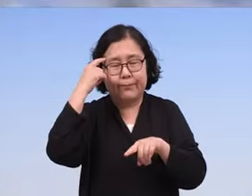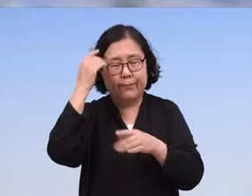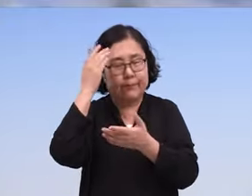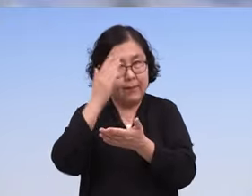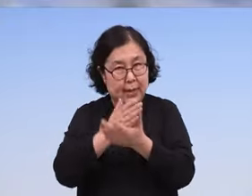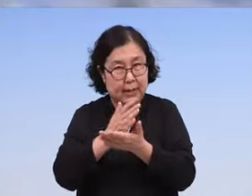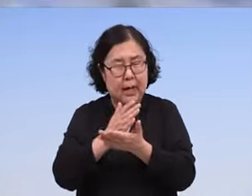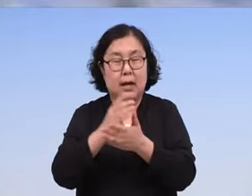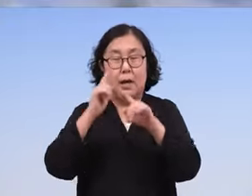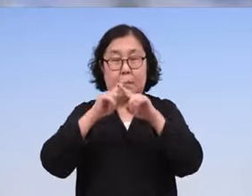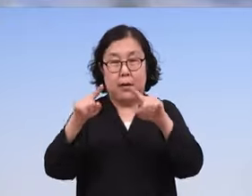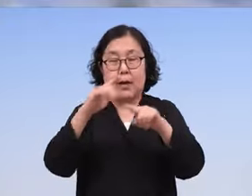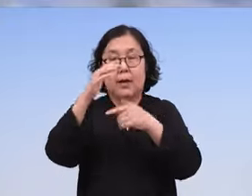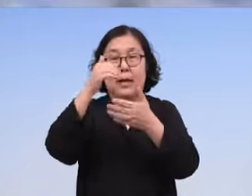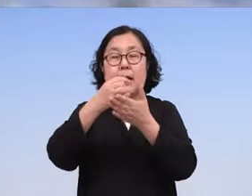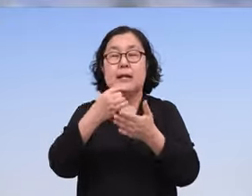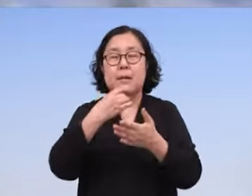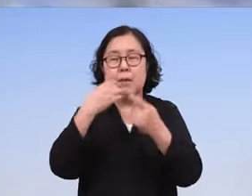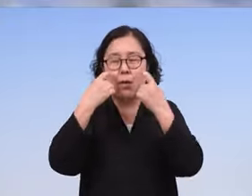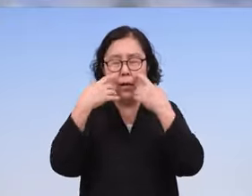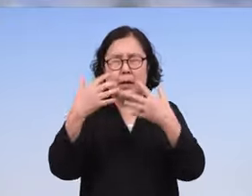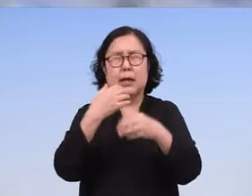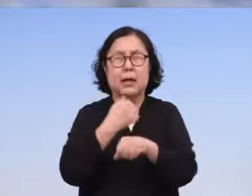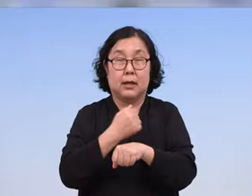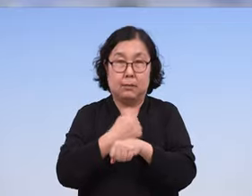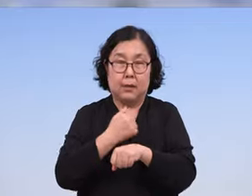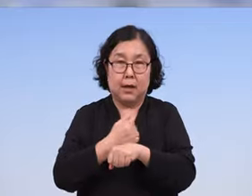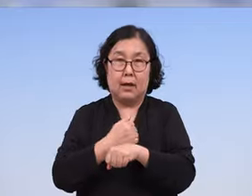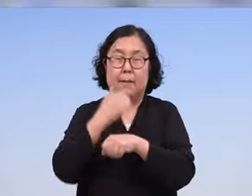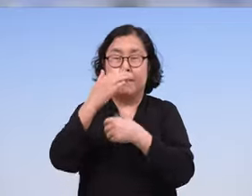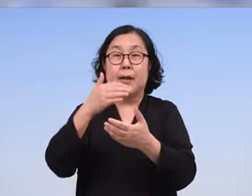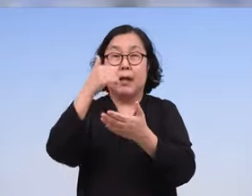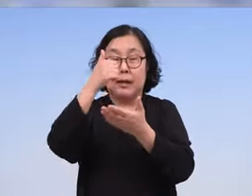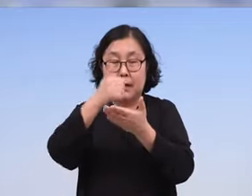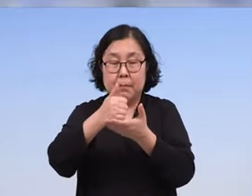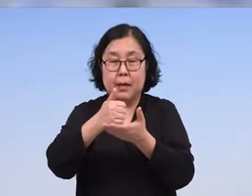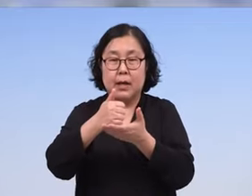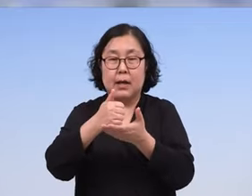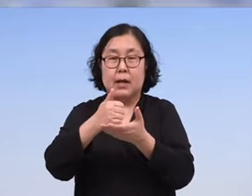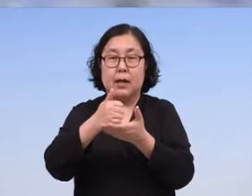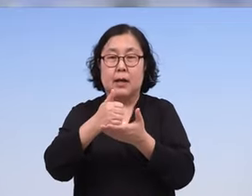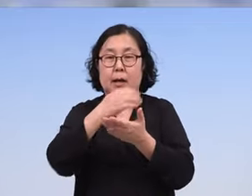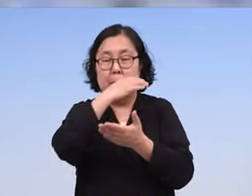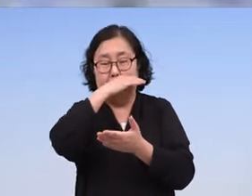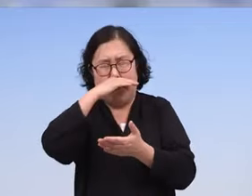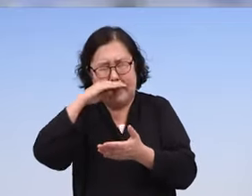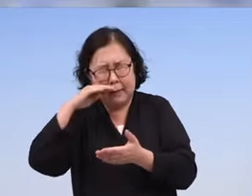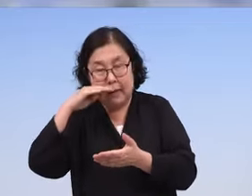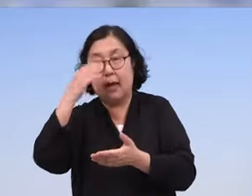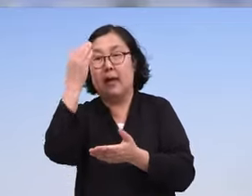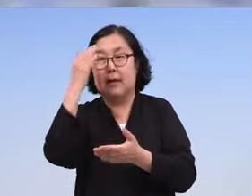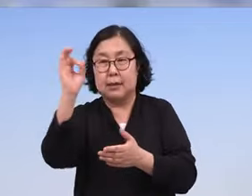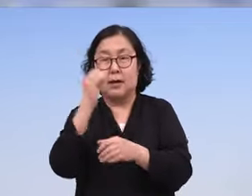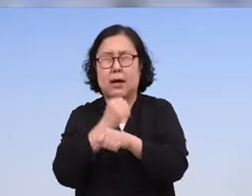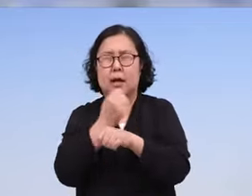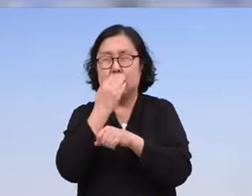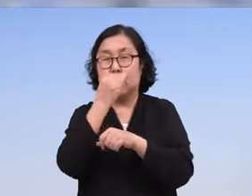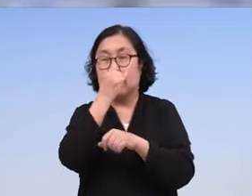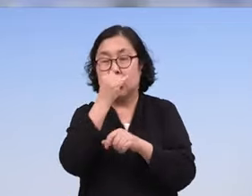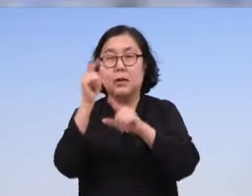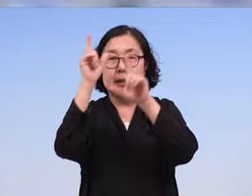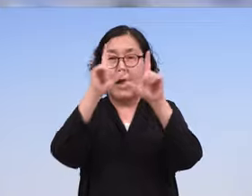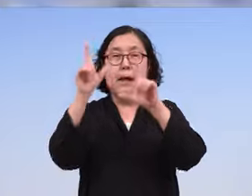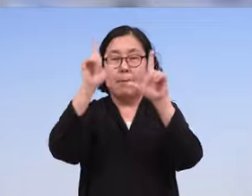말자. 평가는 하나님만 정확하게 하신다. 그리고 하나님이 제대로 인정해 주실 수